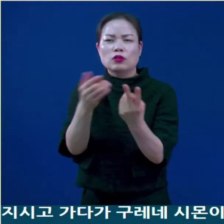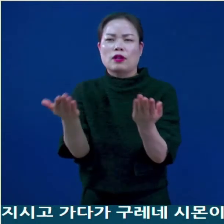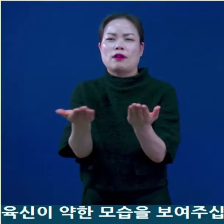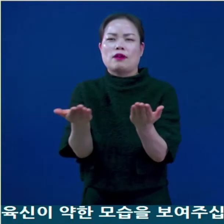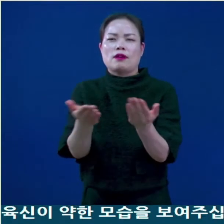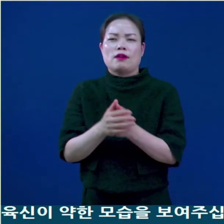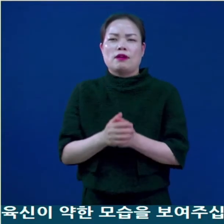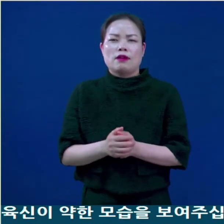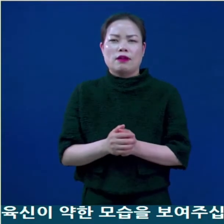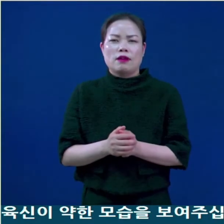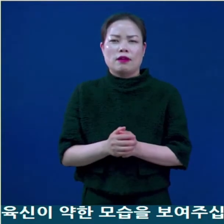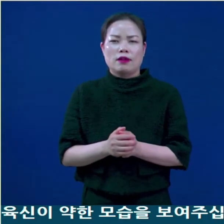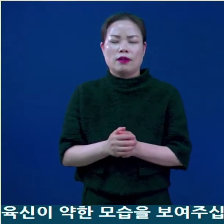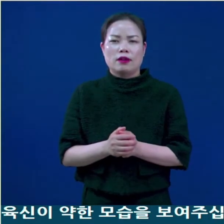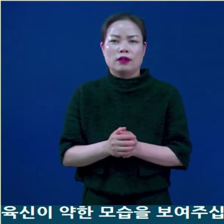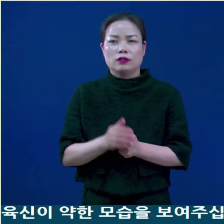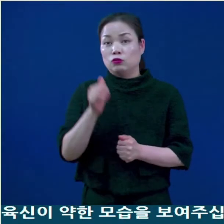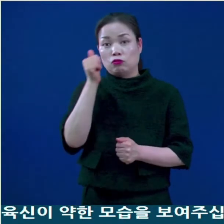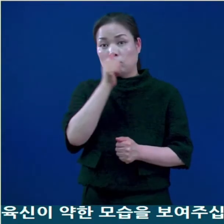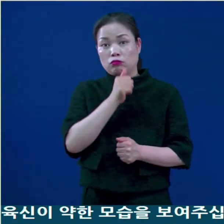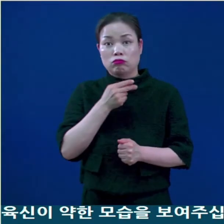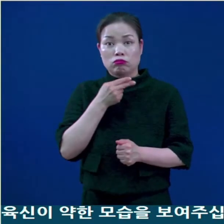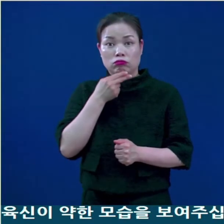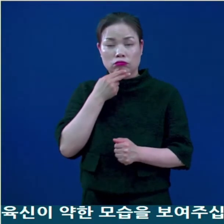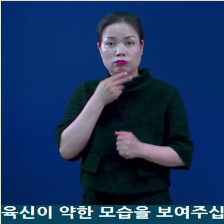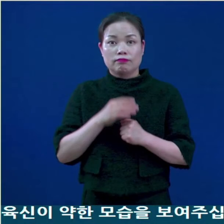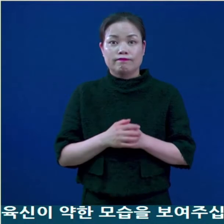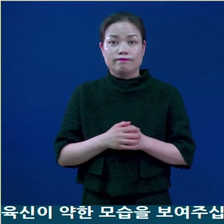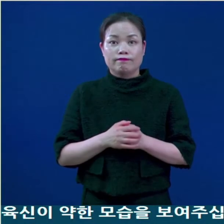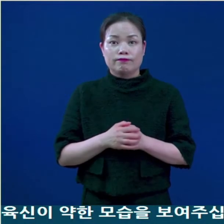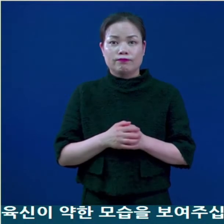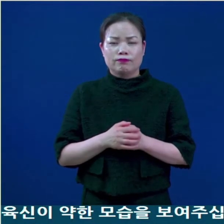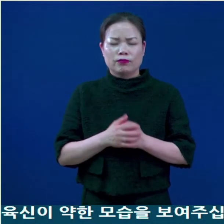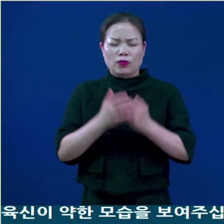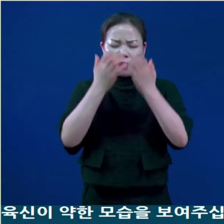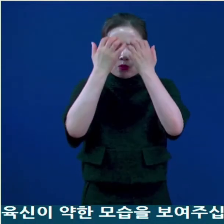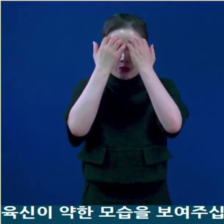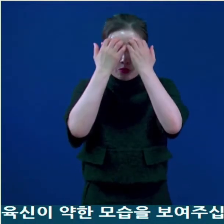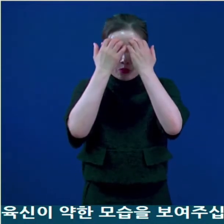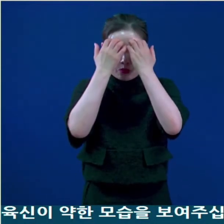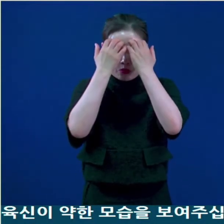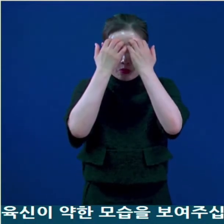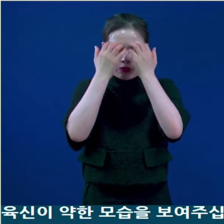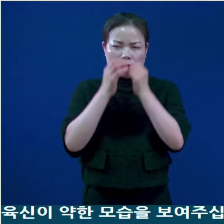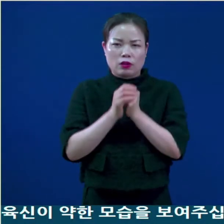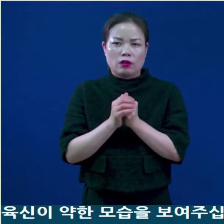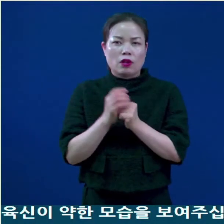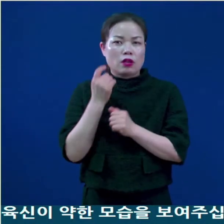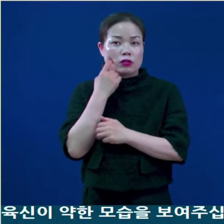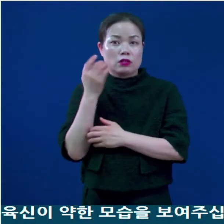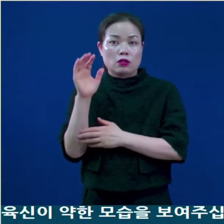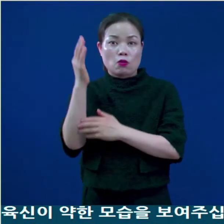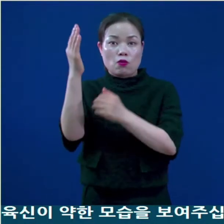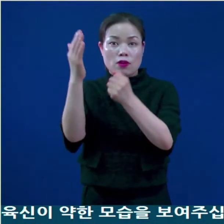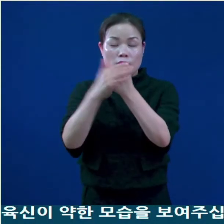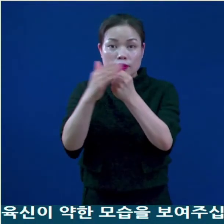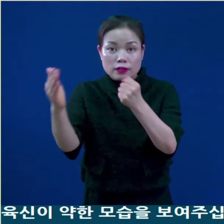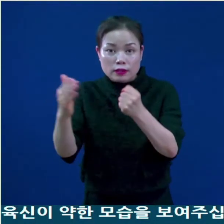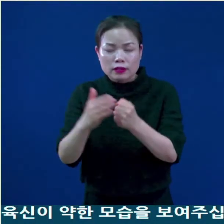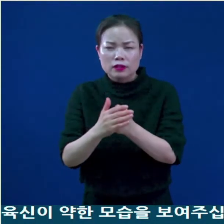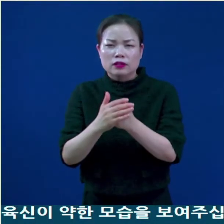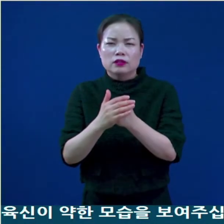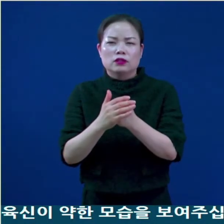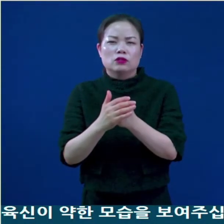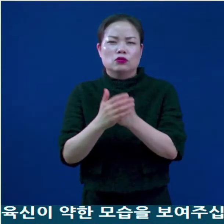사건을 소개하지 않습니다. 순환이 영광이기 때문에,